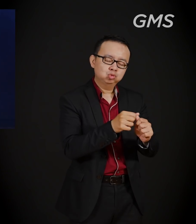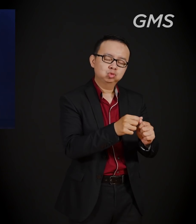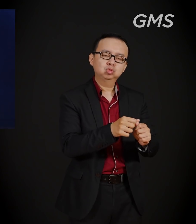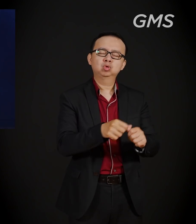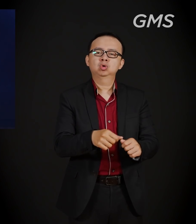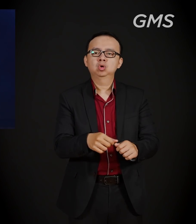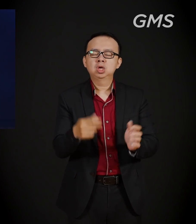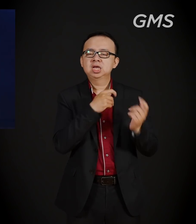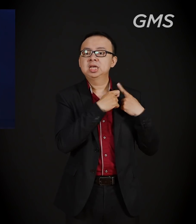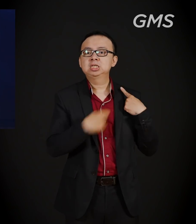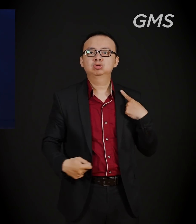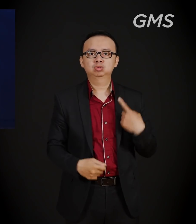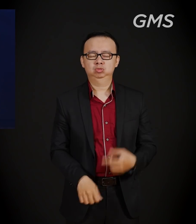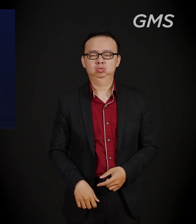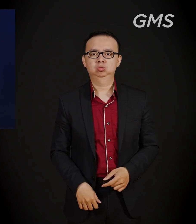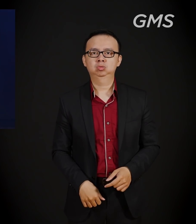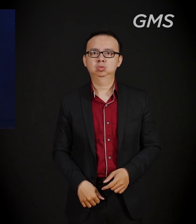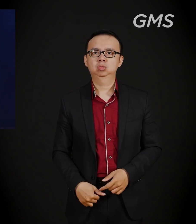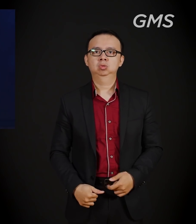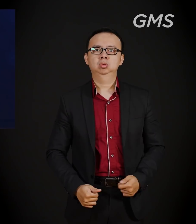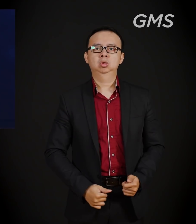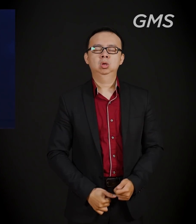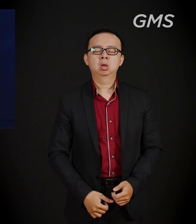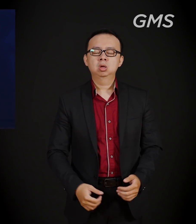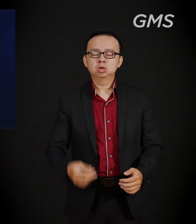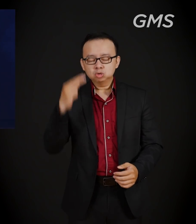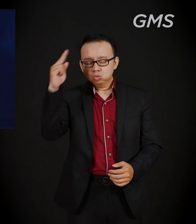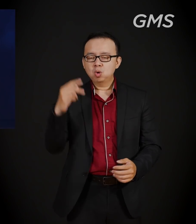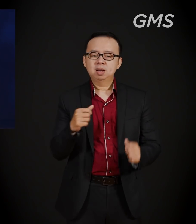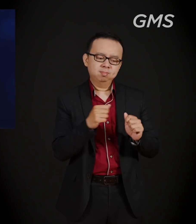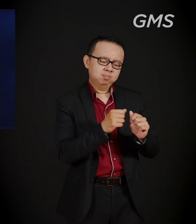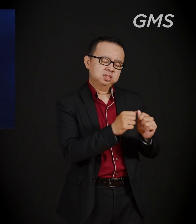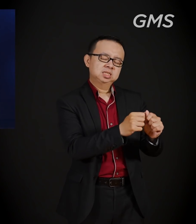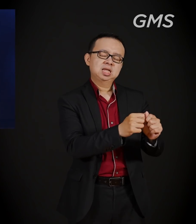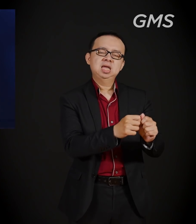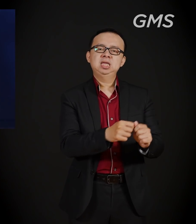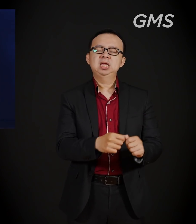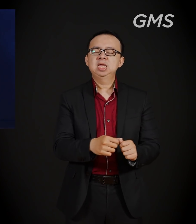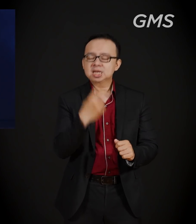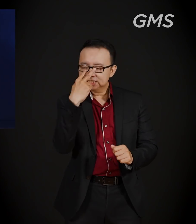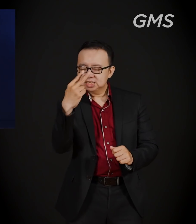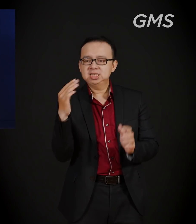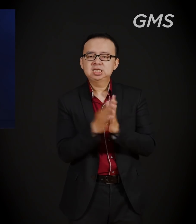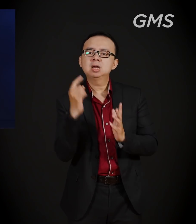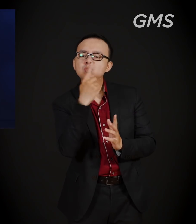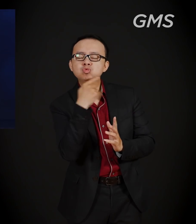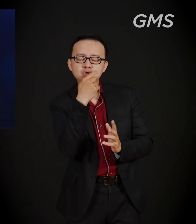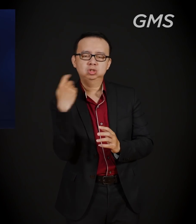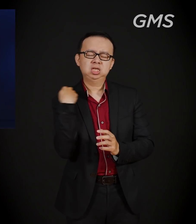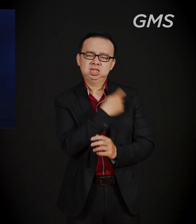Biar Tuhan sertai hidup kita dan sertai kesaksian mulut kita. Kami datang